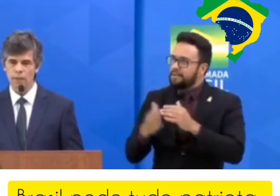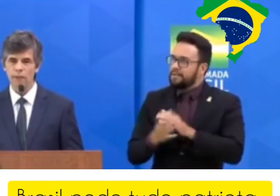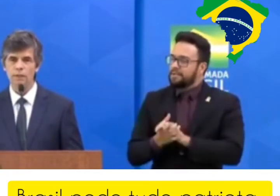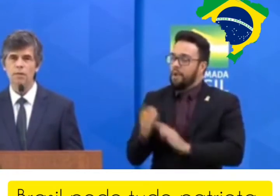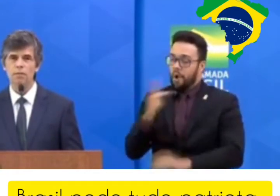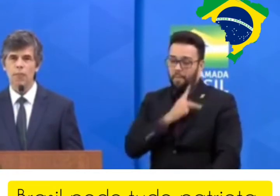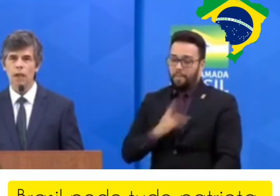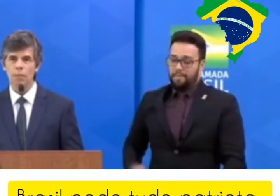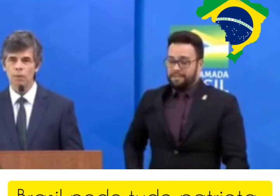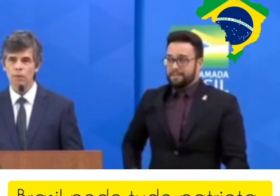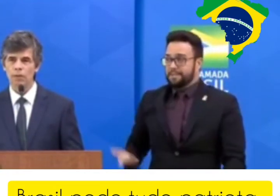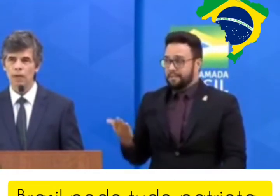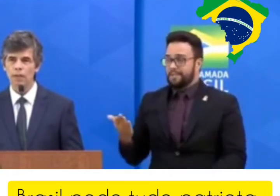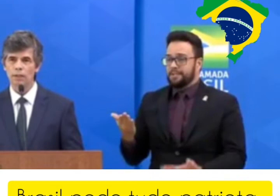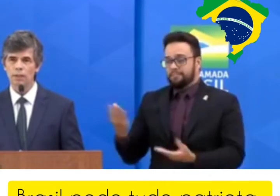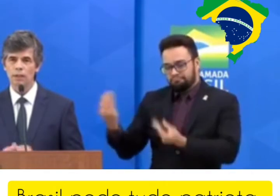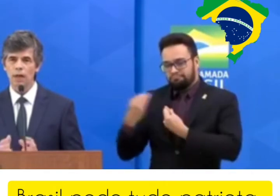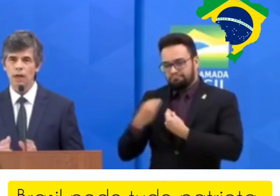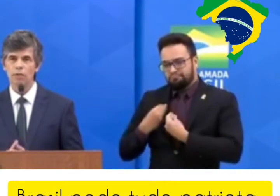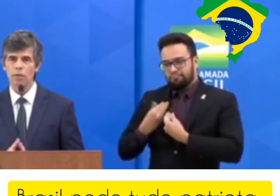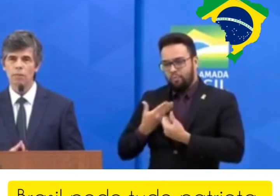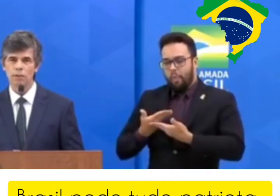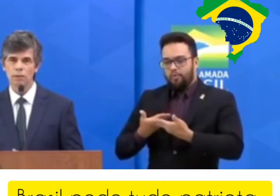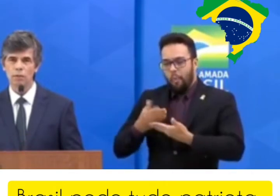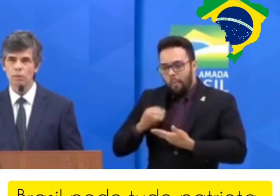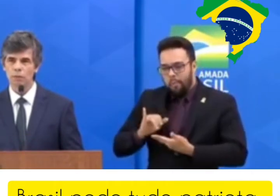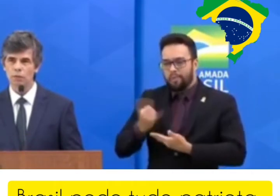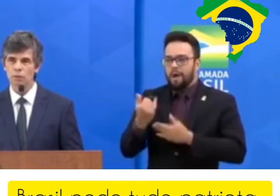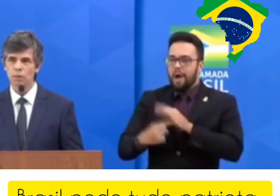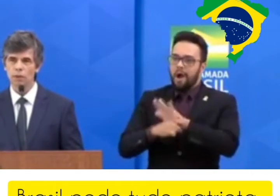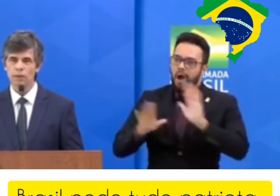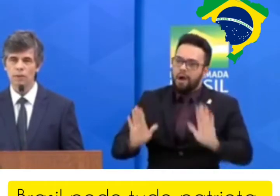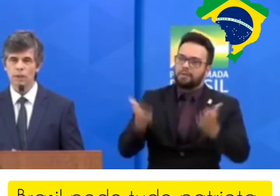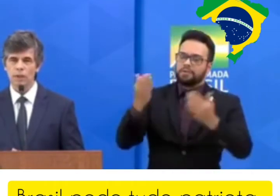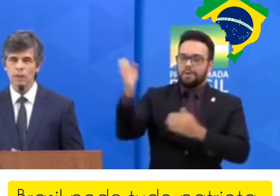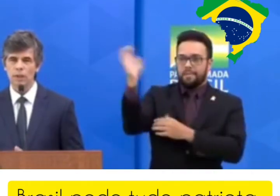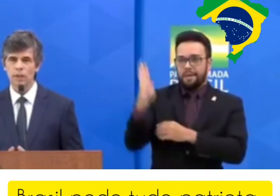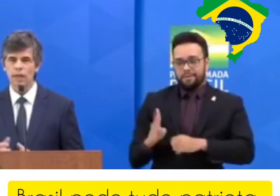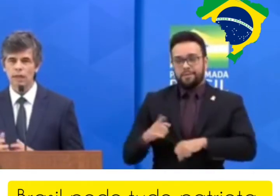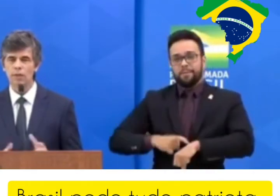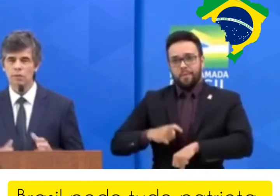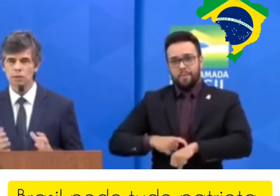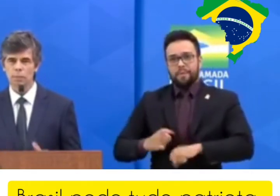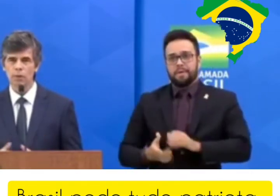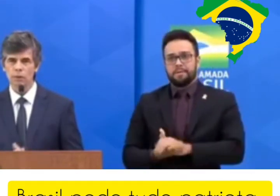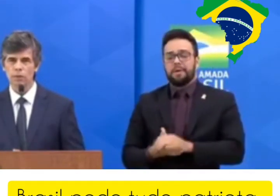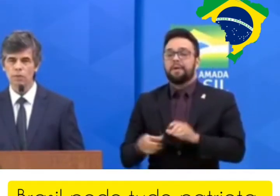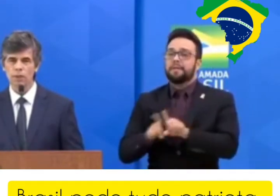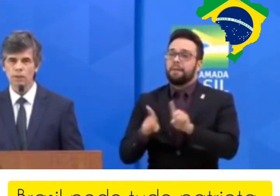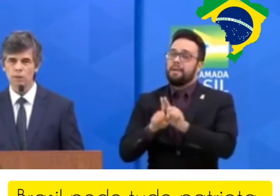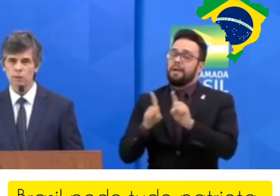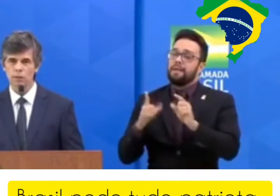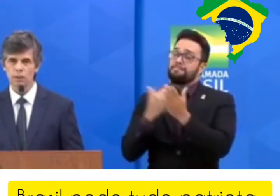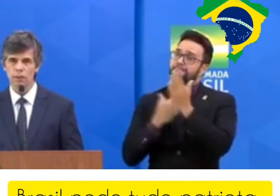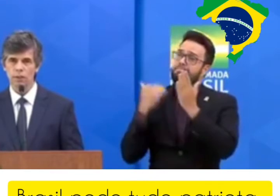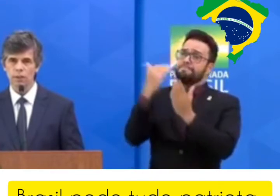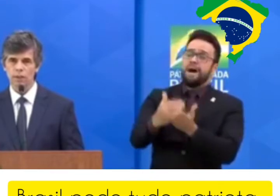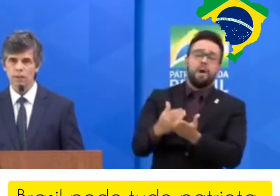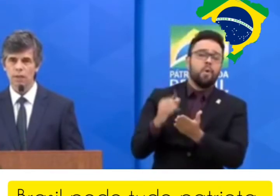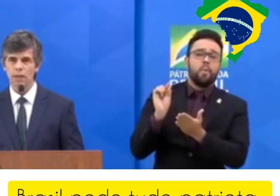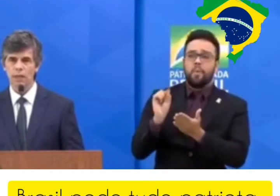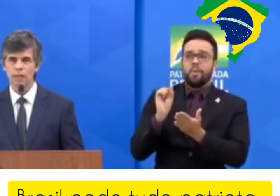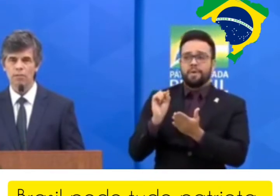ao presidente a oportunidade de ajudar o Brasil num momento como esse, e que, além disso, depois disso, que a gente